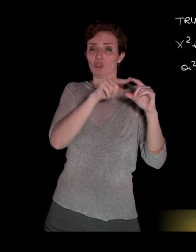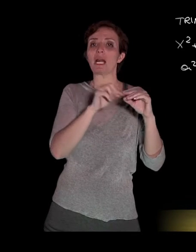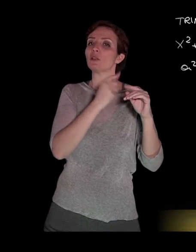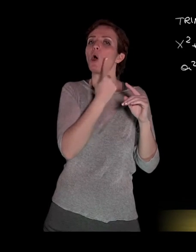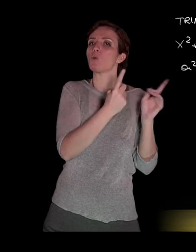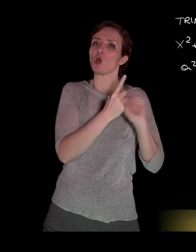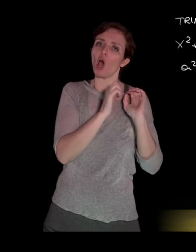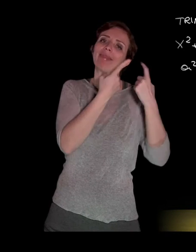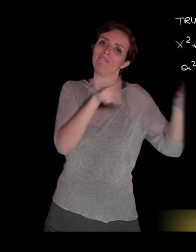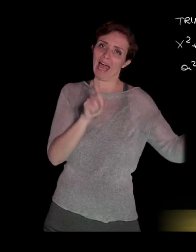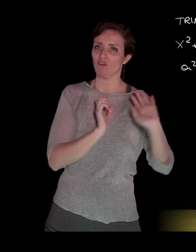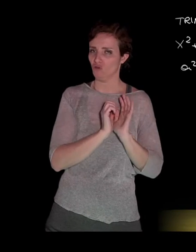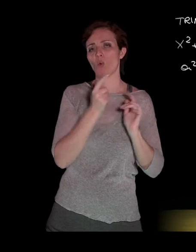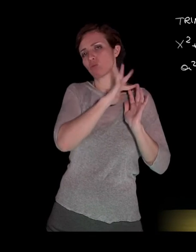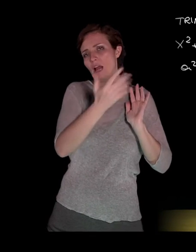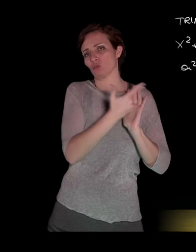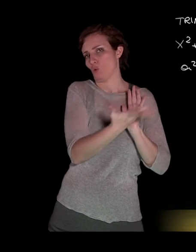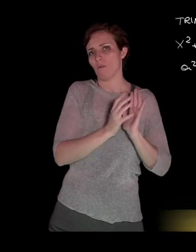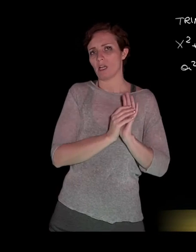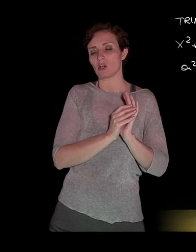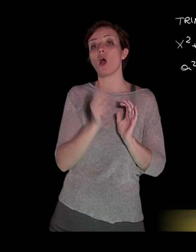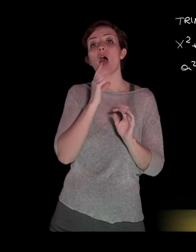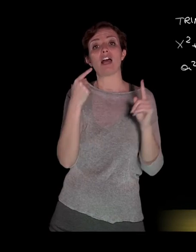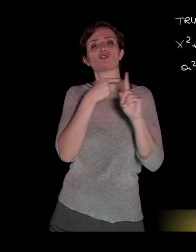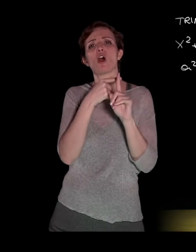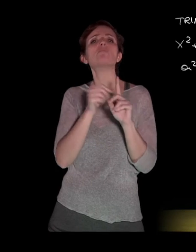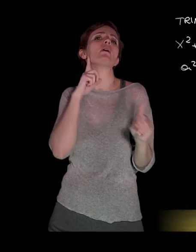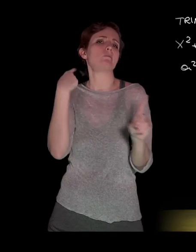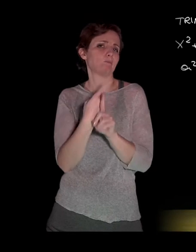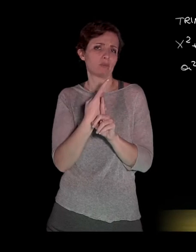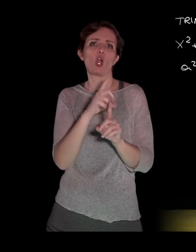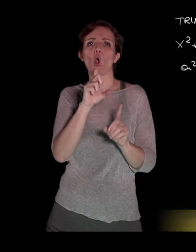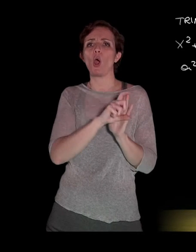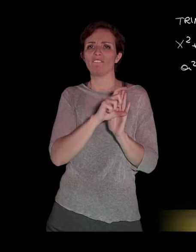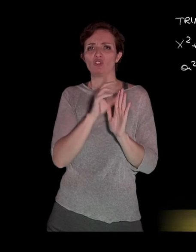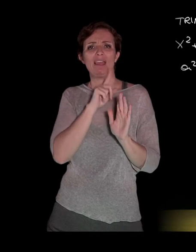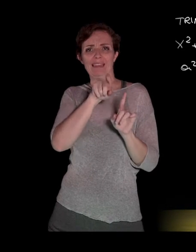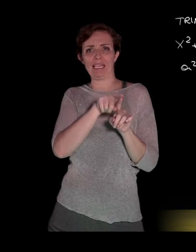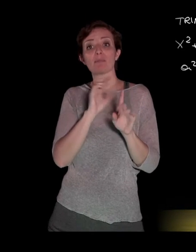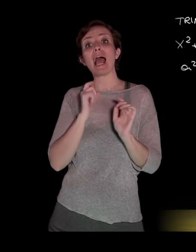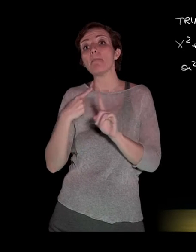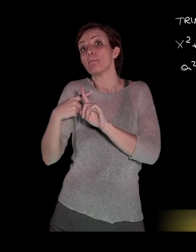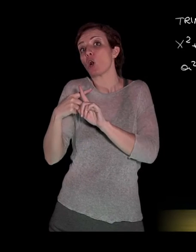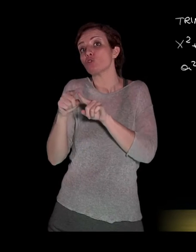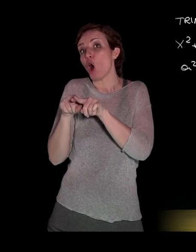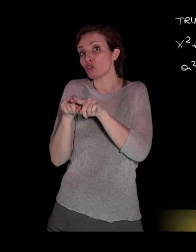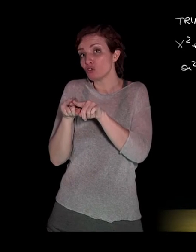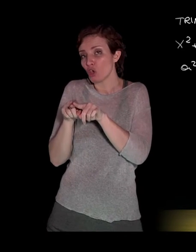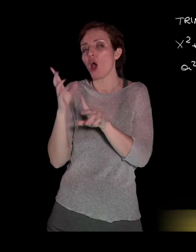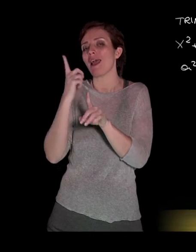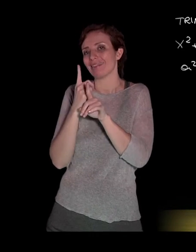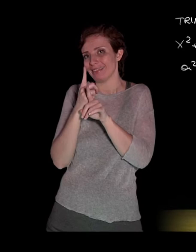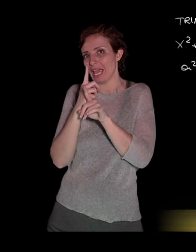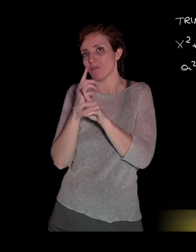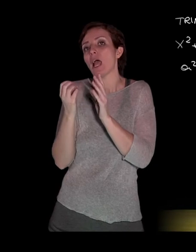1 in questo caso però la somma ma è sempre uguale al coefficiente della X ma il prodotto dovrà essere pari al